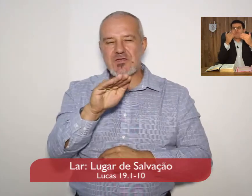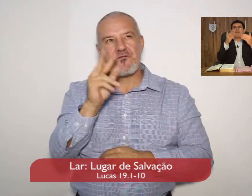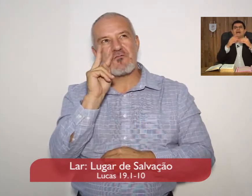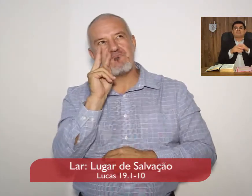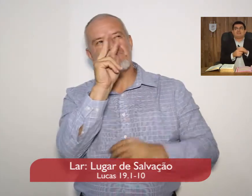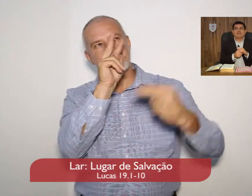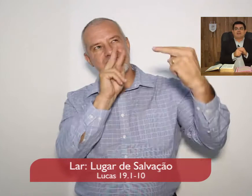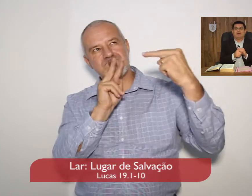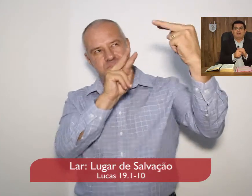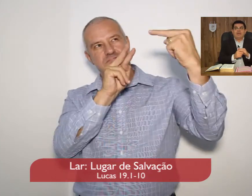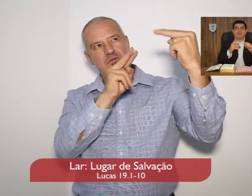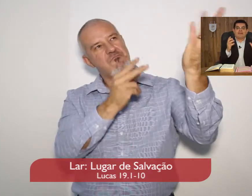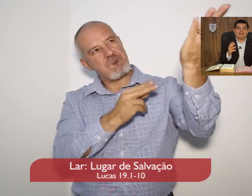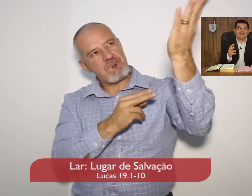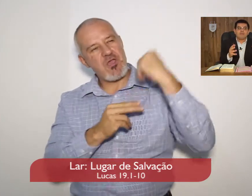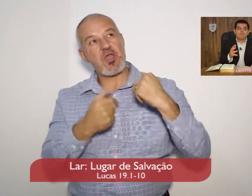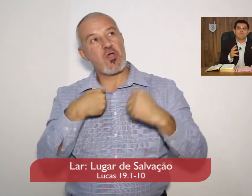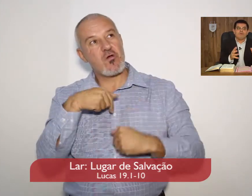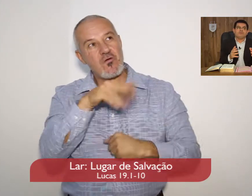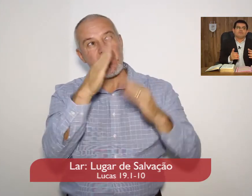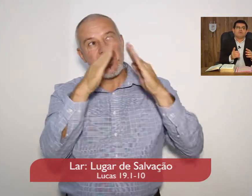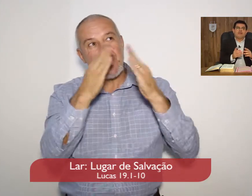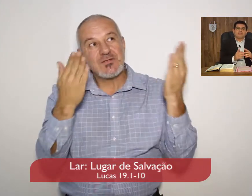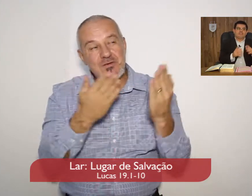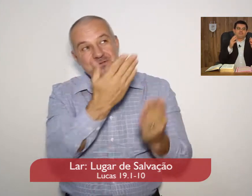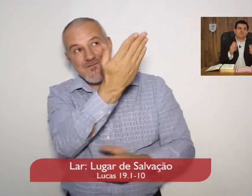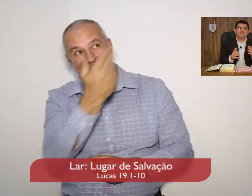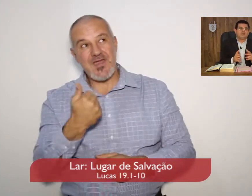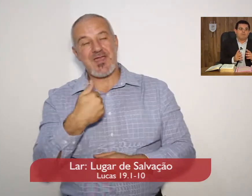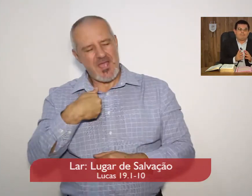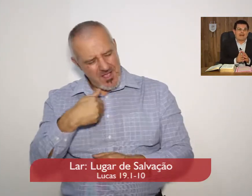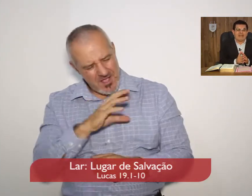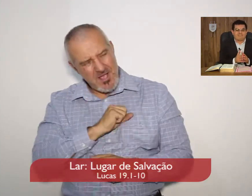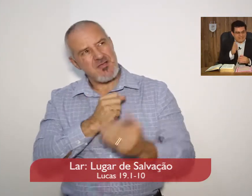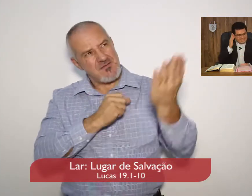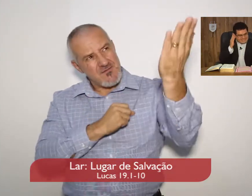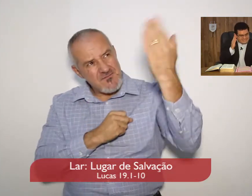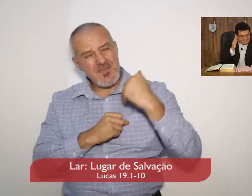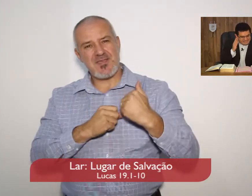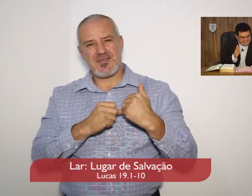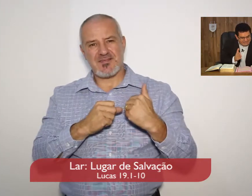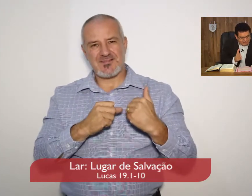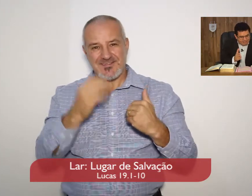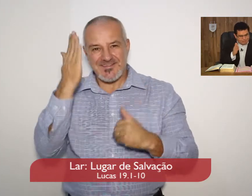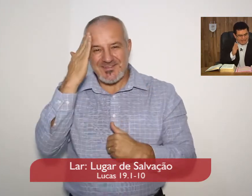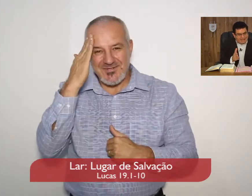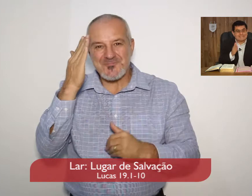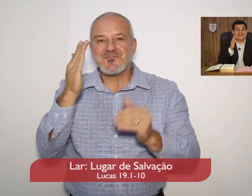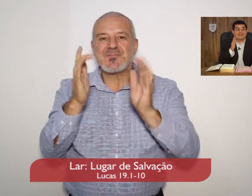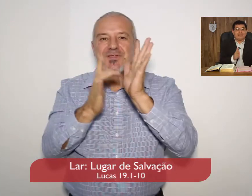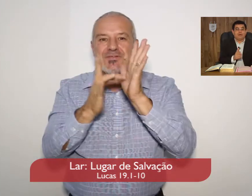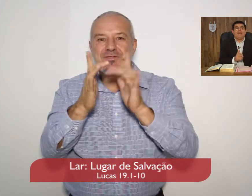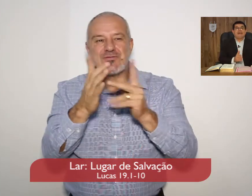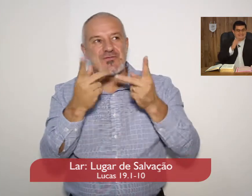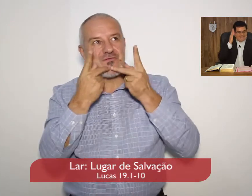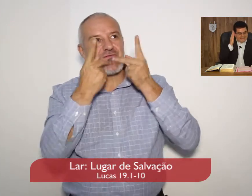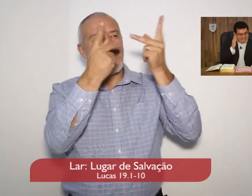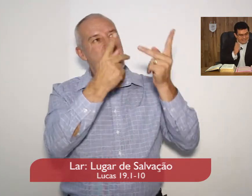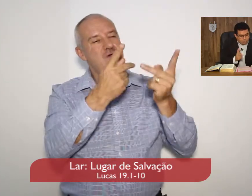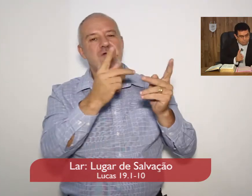frente com o olhar de Zaqueu. E naquele momento, Jesus deu uma palavra incisiva para